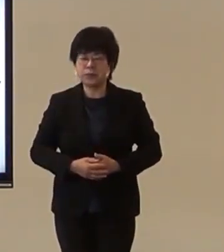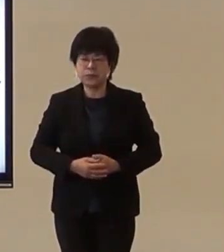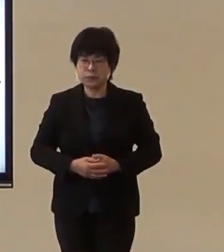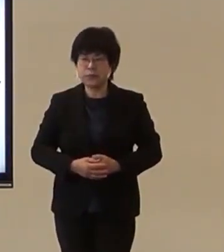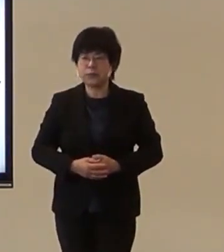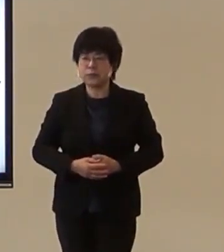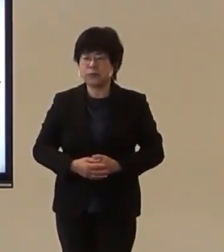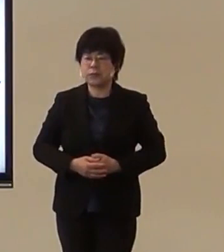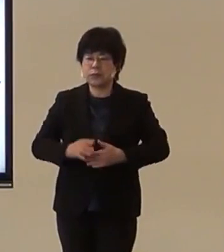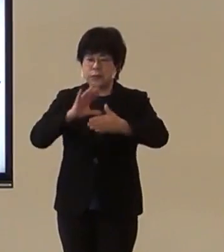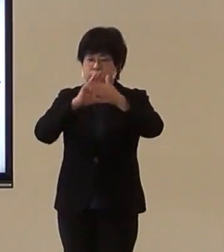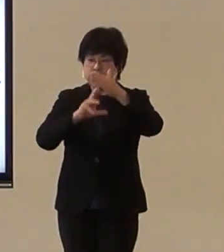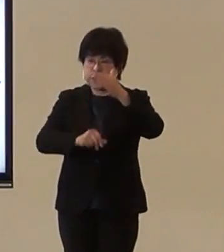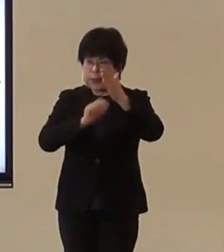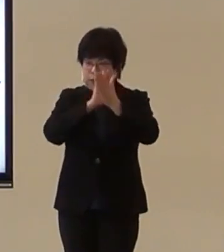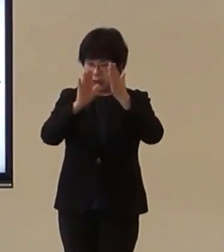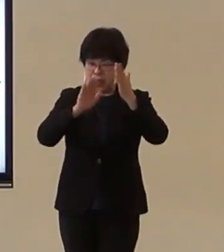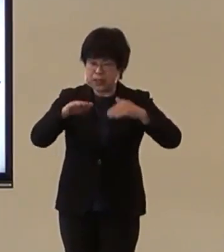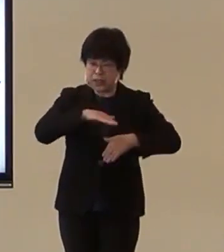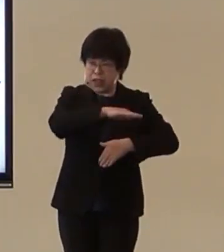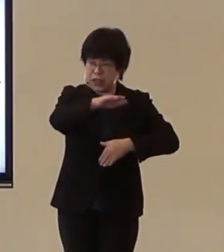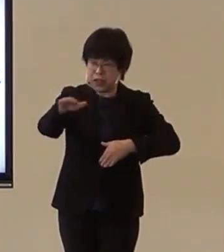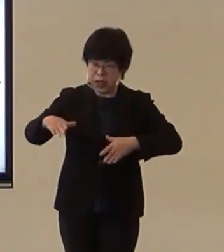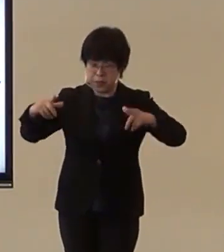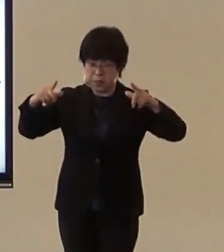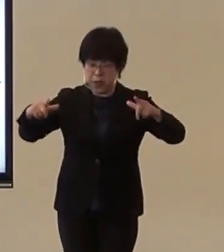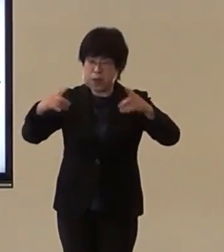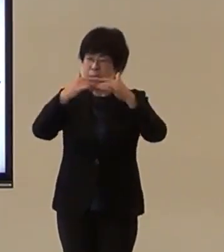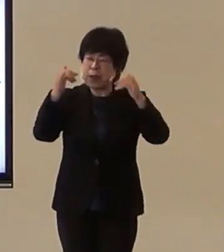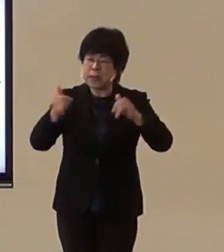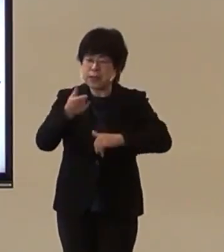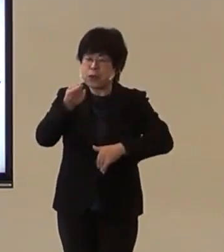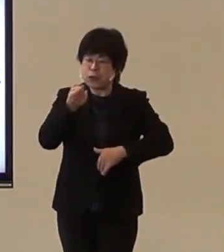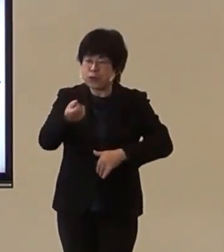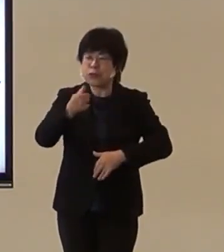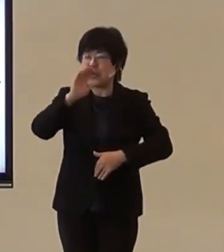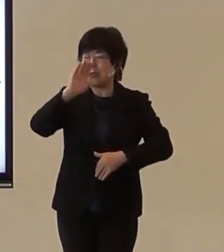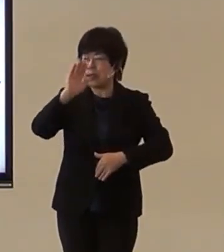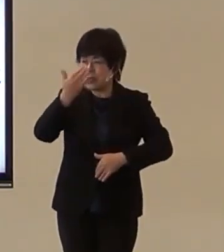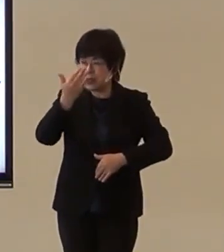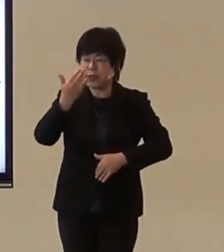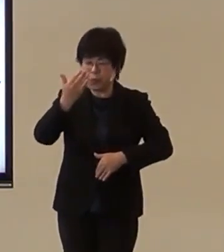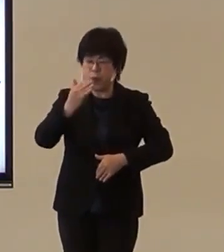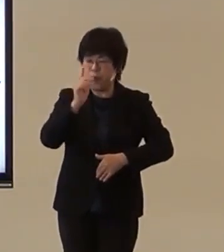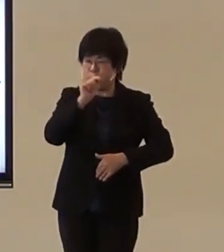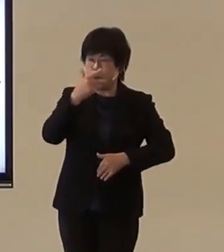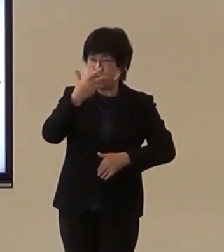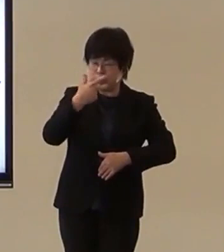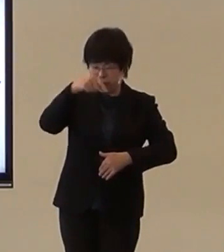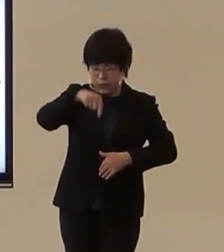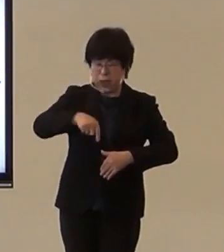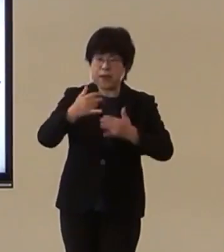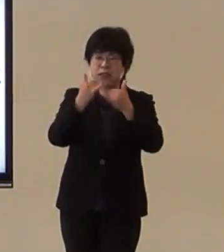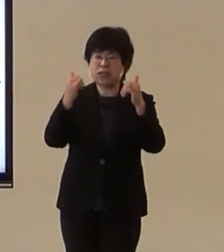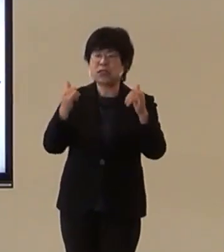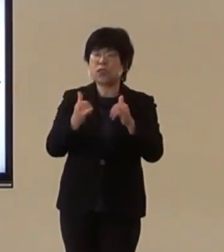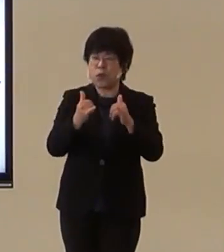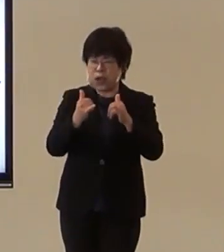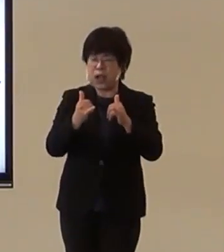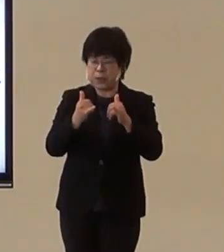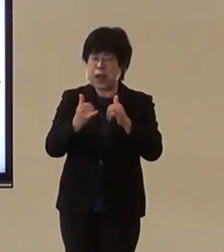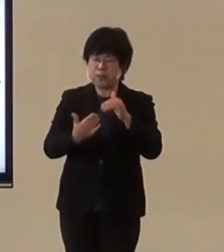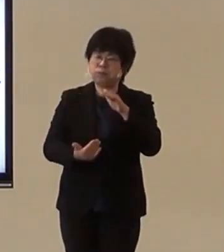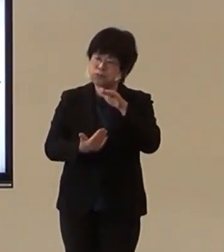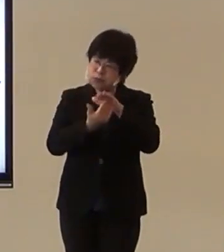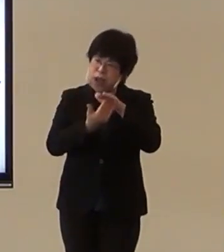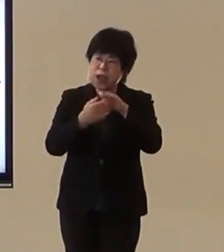山梨県全体はそんな大きい県じゃありませんけど、その中でもやはり甲府が一番人口集中しておりますので、ここがきちん